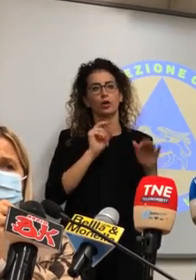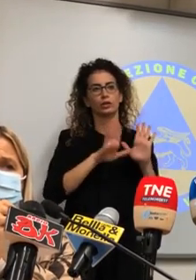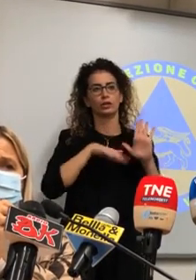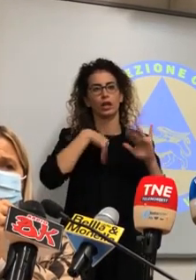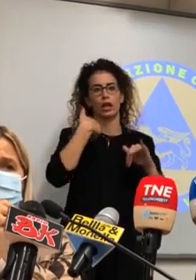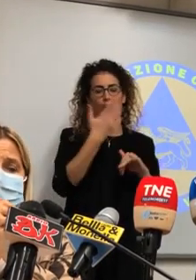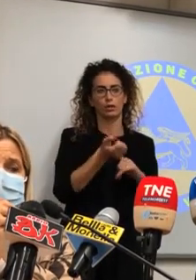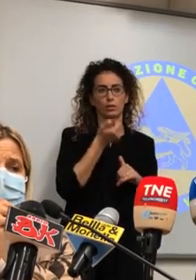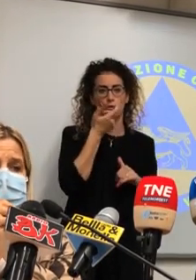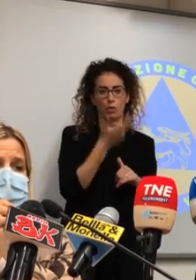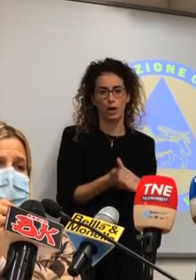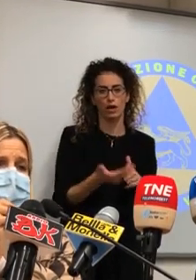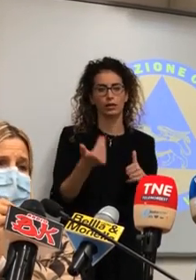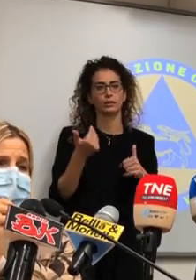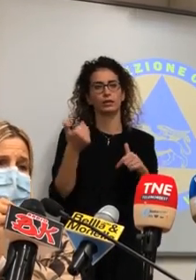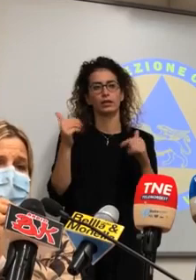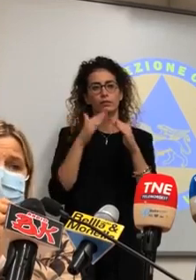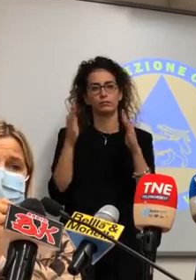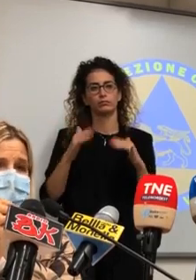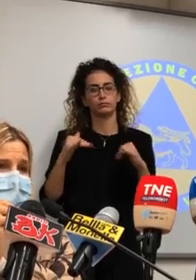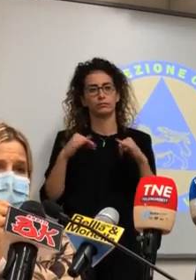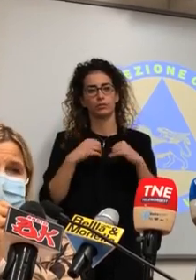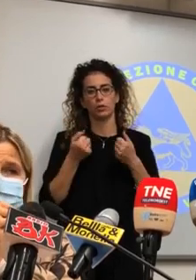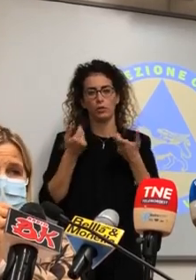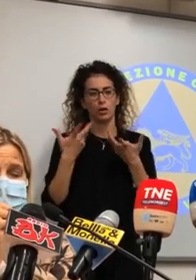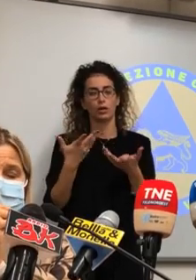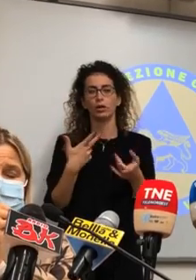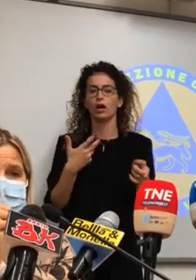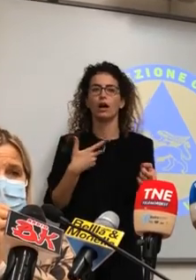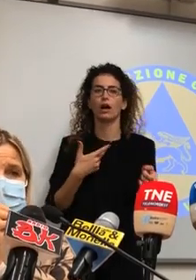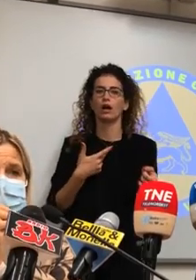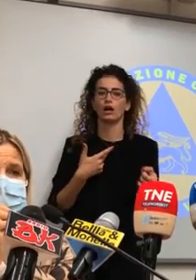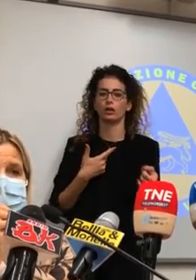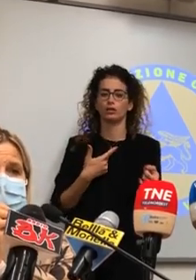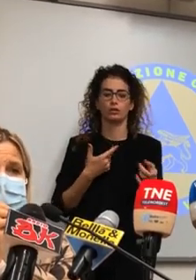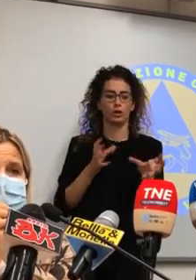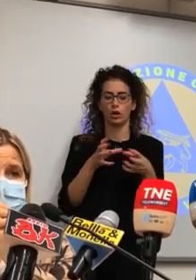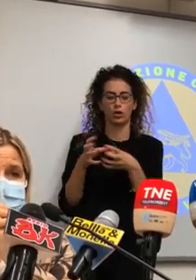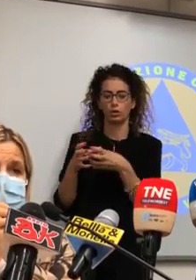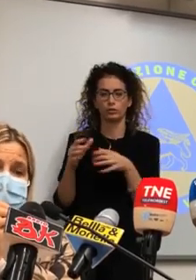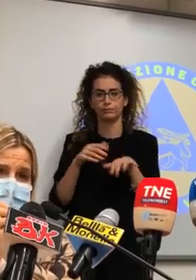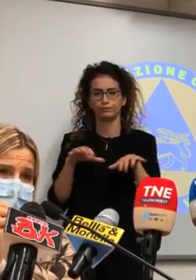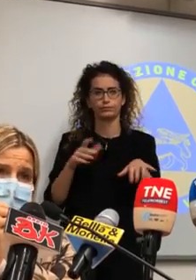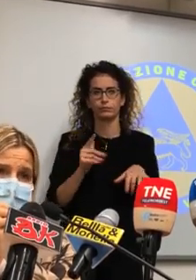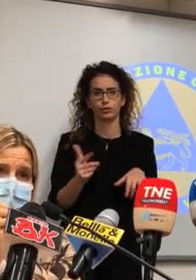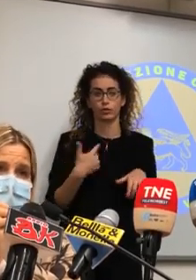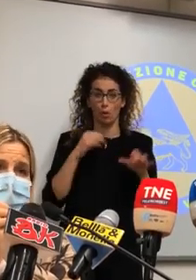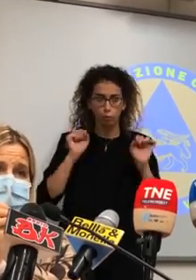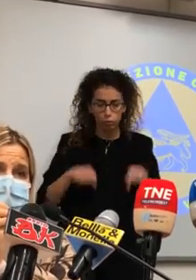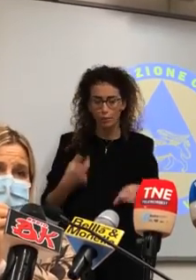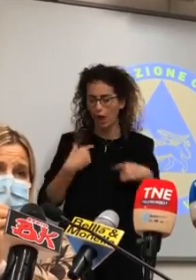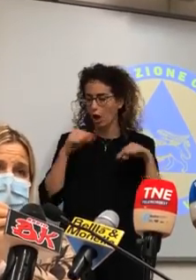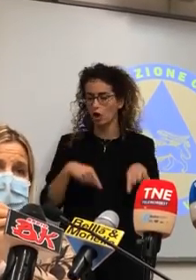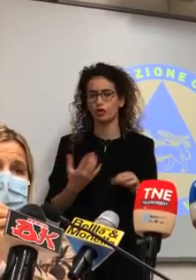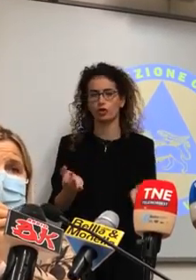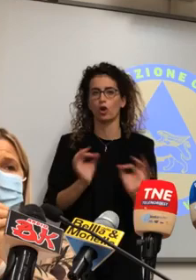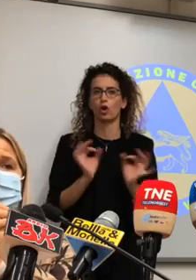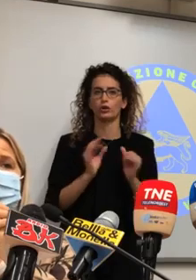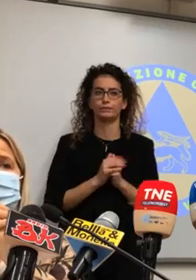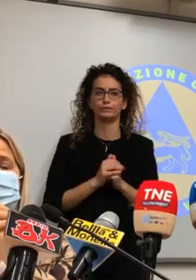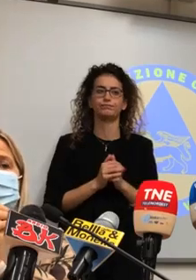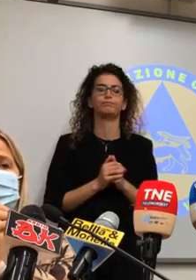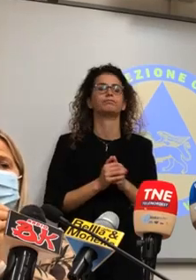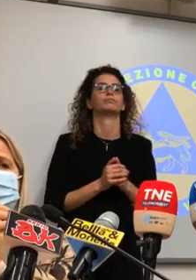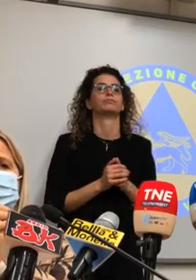a quanti ospiti e dipendenti delle non abbiamo distinzione per categorie, possiamo averlo ma oggi non ce l'abbiamo. Ecco, e dove